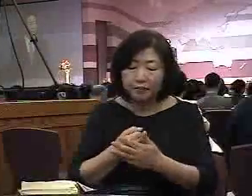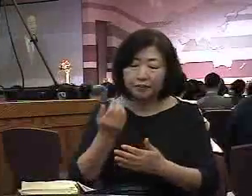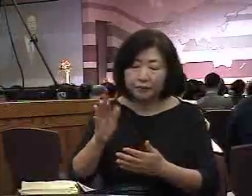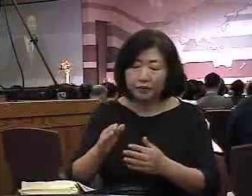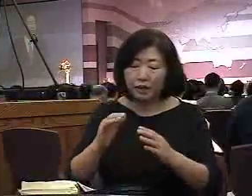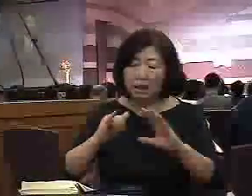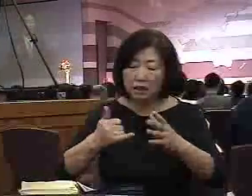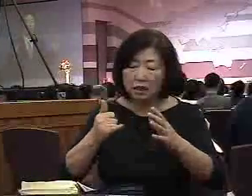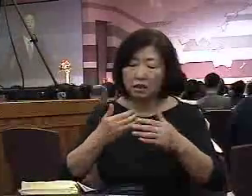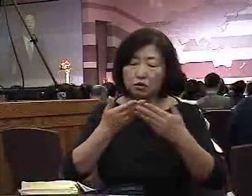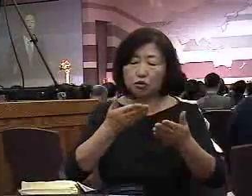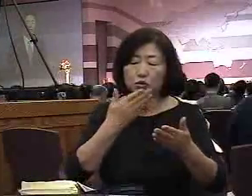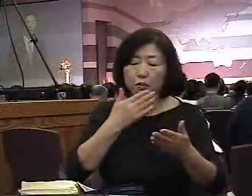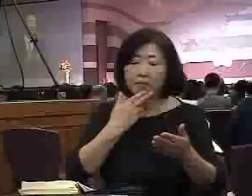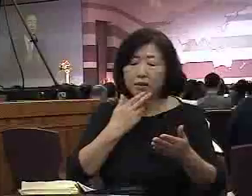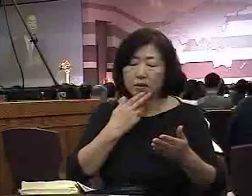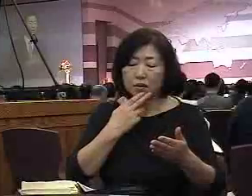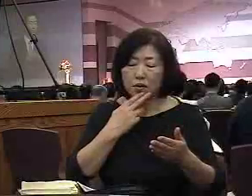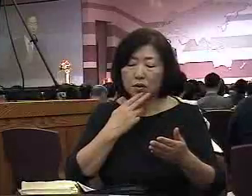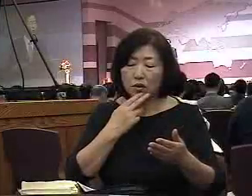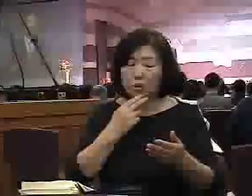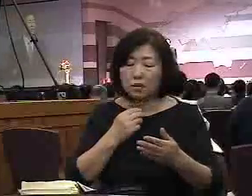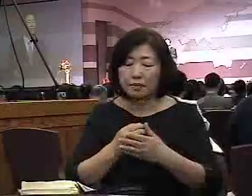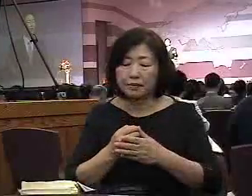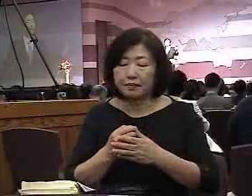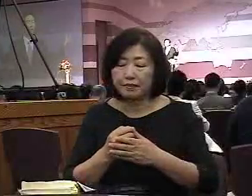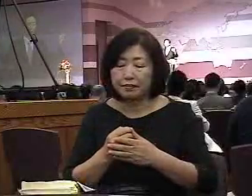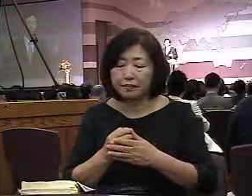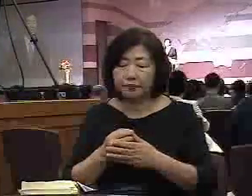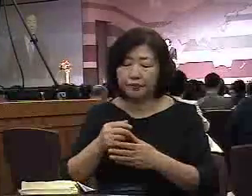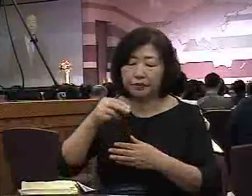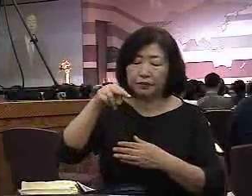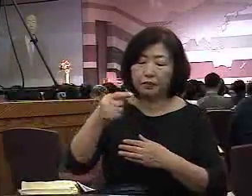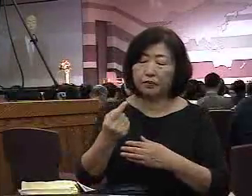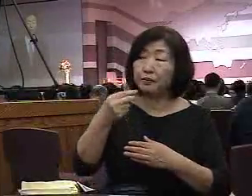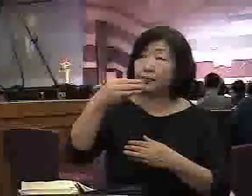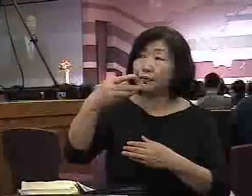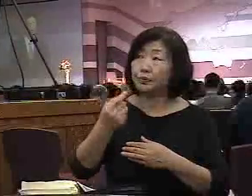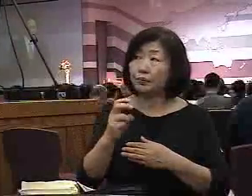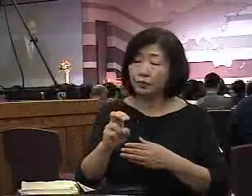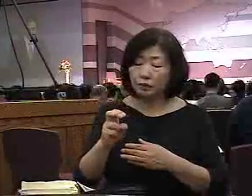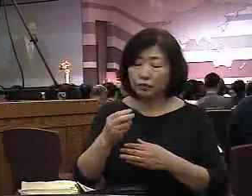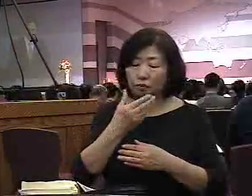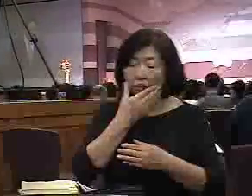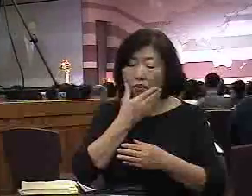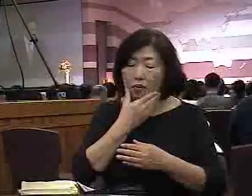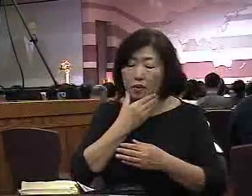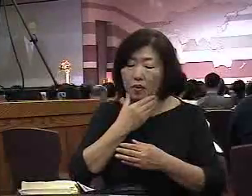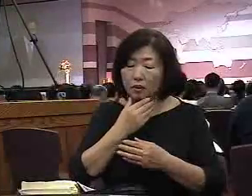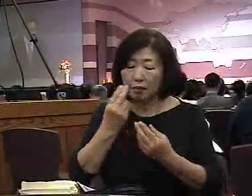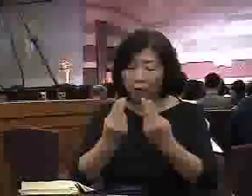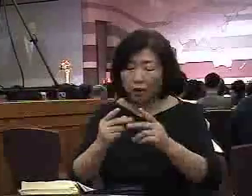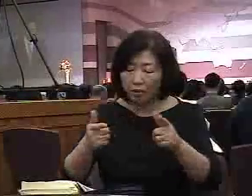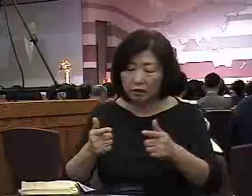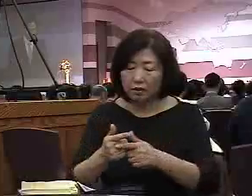줄 수 없는 소돔과 고모라에서 누리는 복과는 비교 안 되는 큰 복을 하나님께서 주시겠다고 약속을 하시는